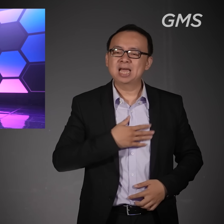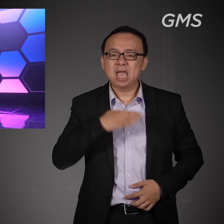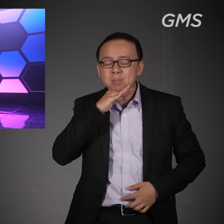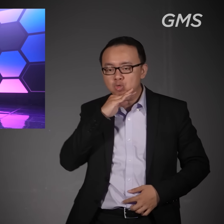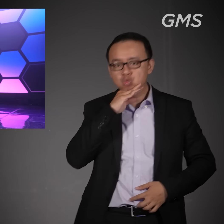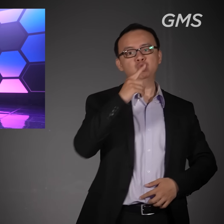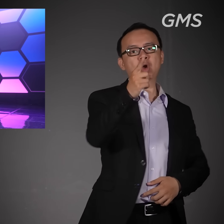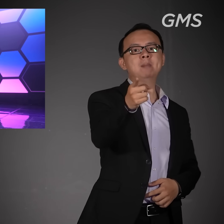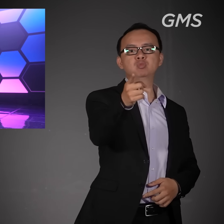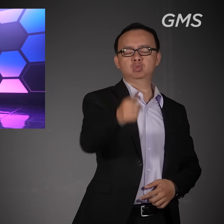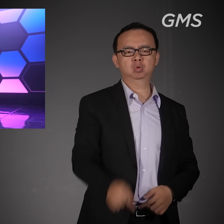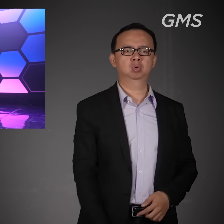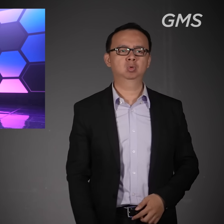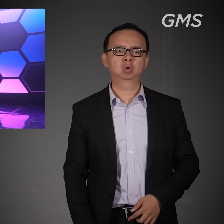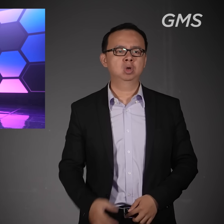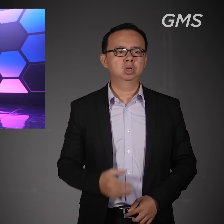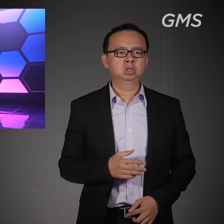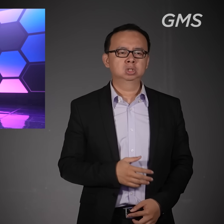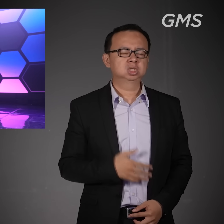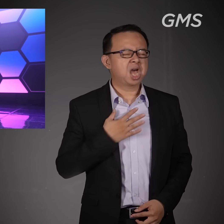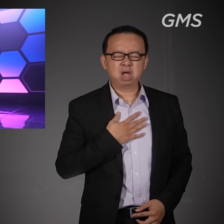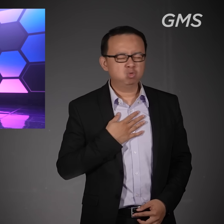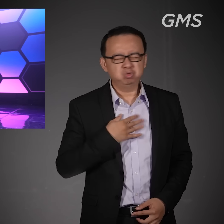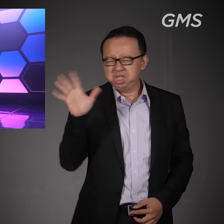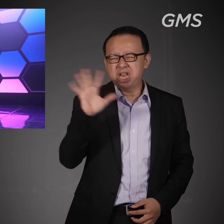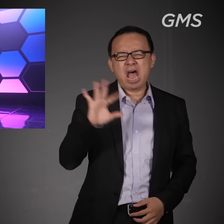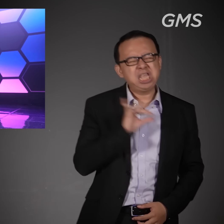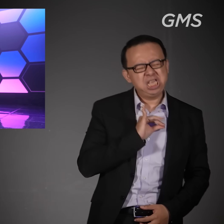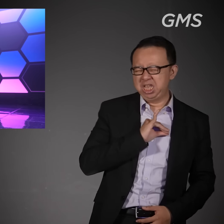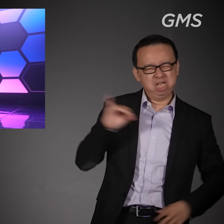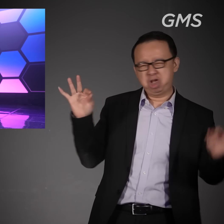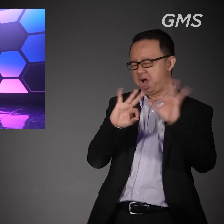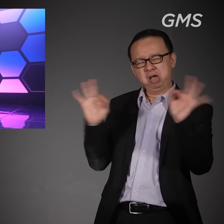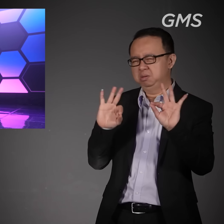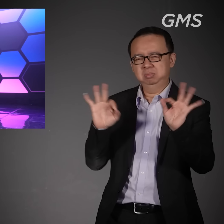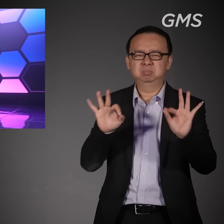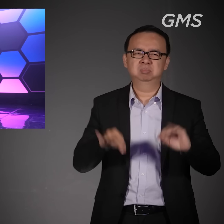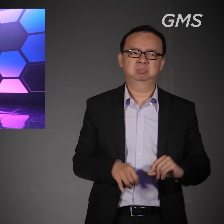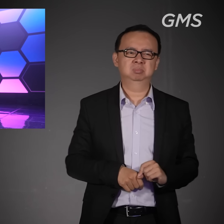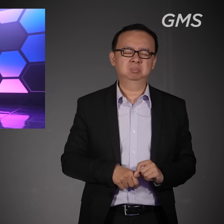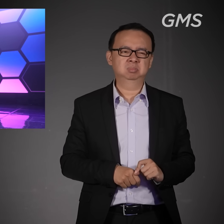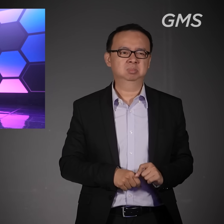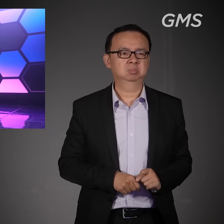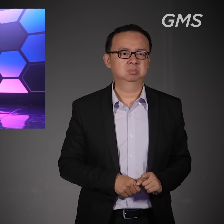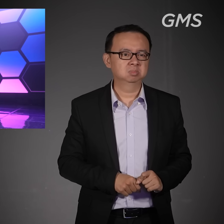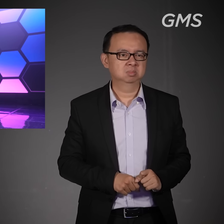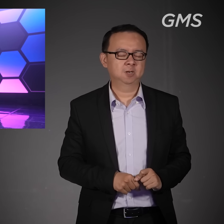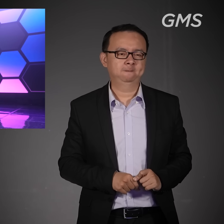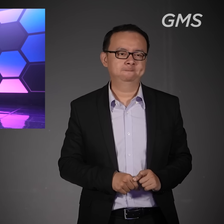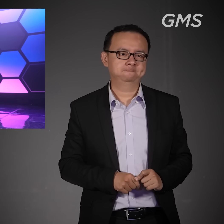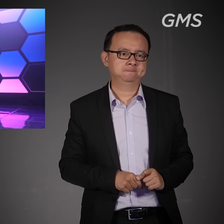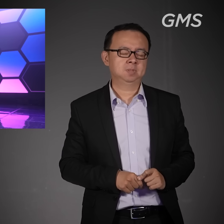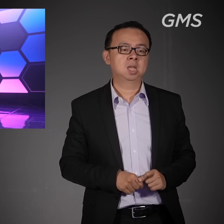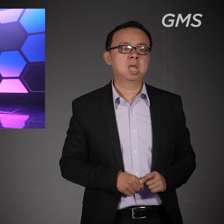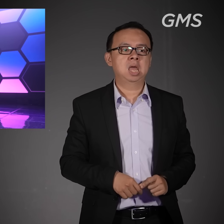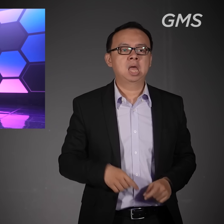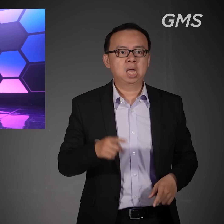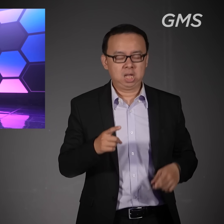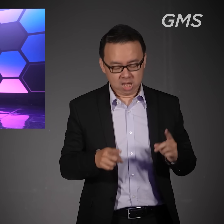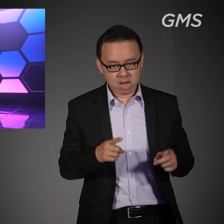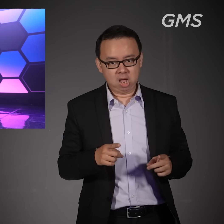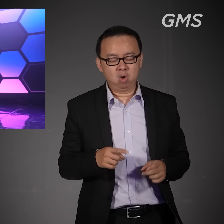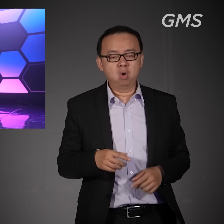menghakimi, tanpa iri, kok enak, kok kita sendiri, yang lain mana? Enggak. Jikalau aku dengan Yesus, kami